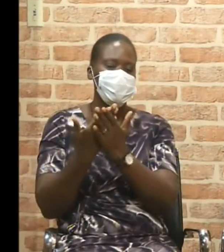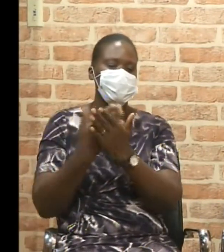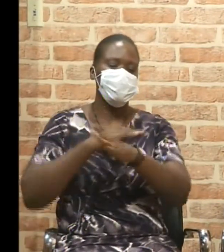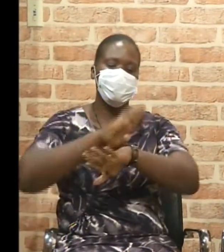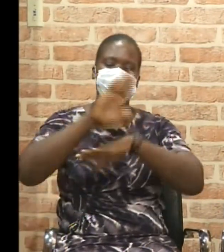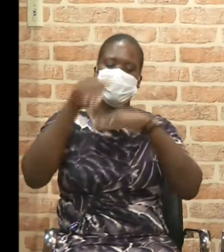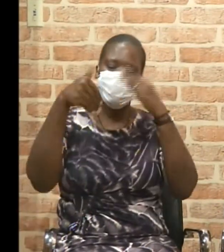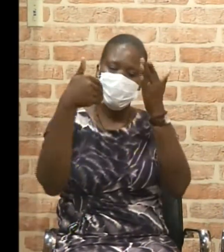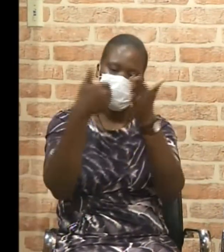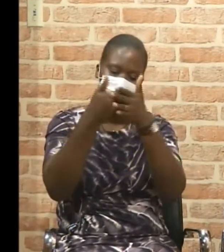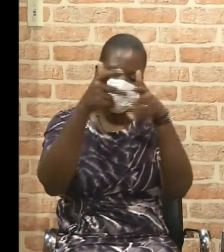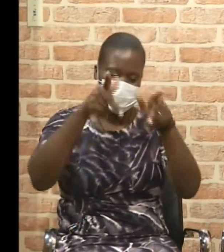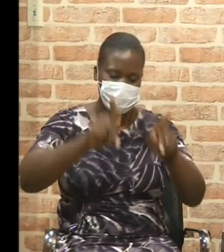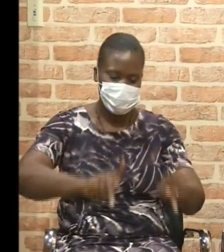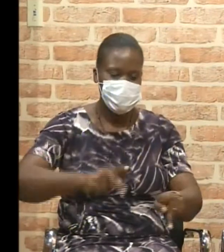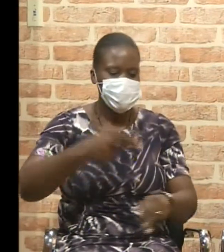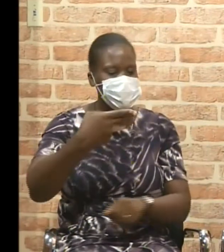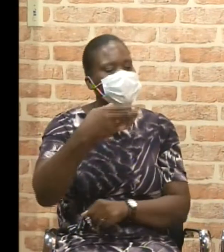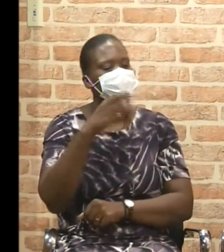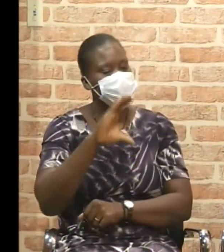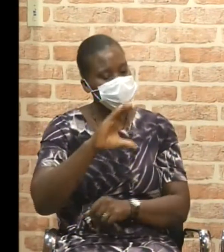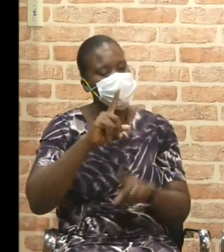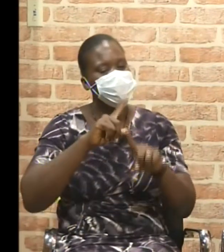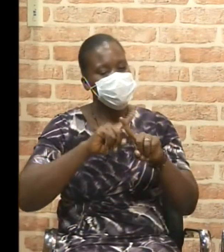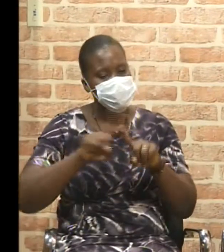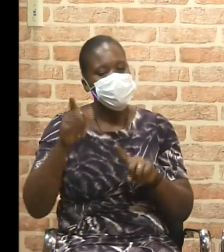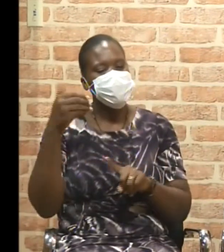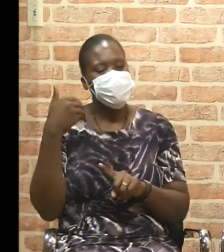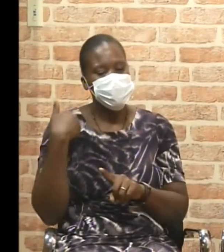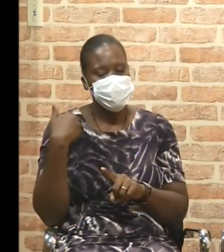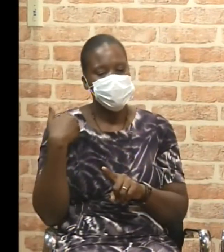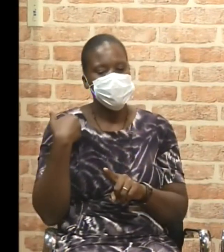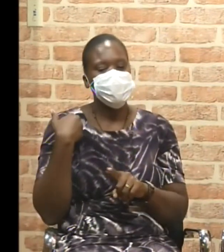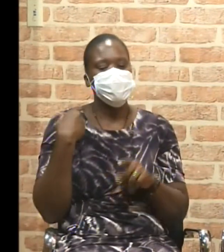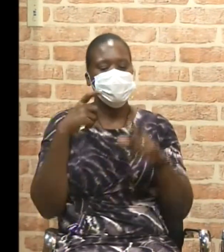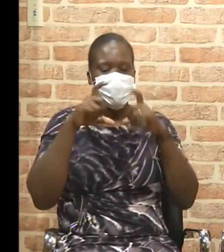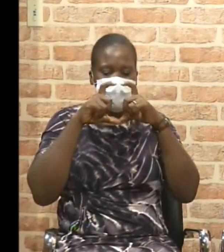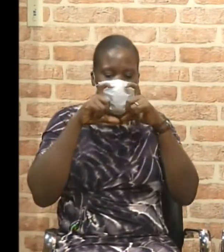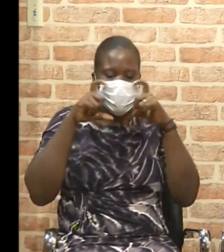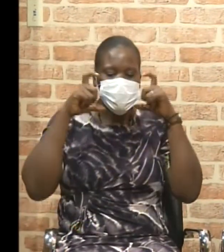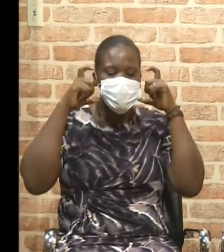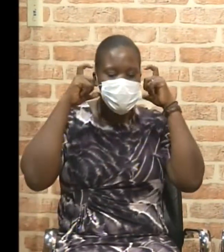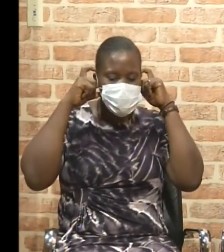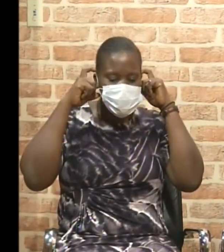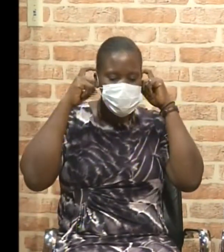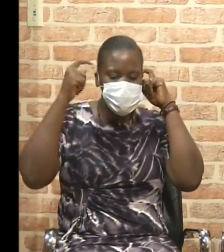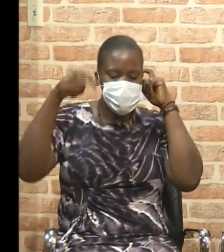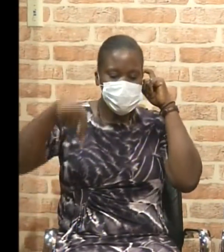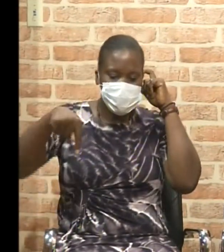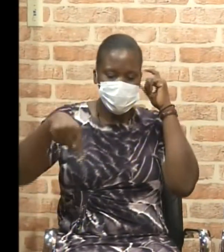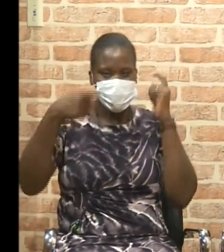en général, mais nous gagnons une quantité de masques qui est réservée pour chaque département, pour nous assurer nous que